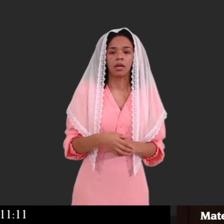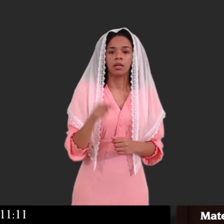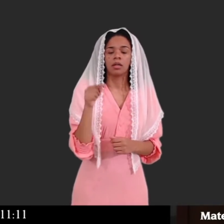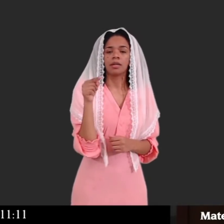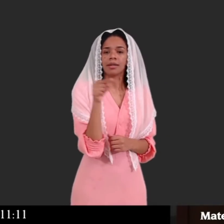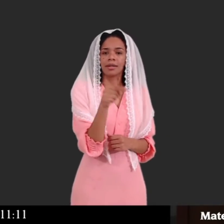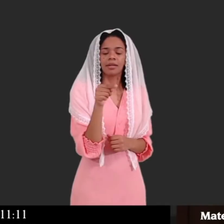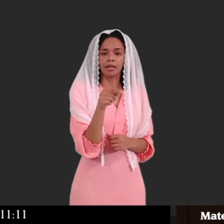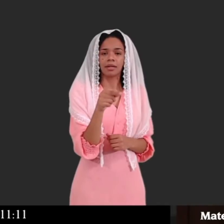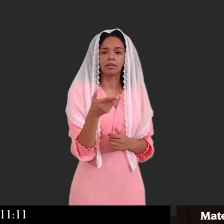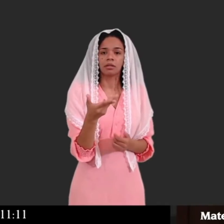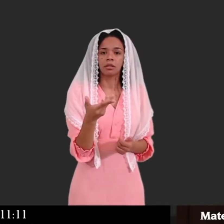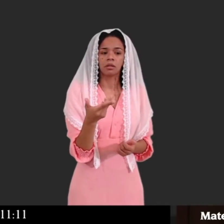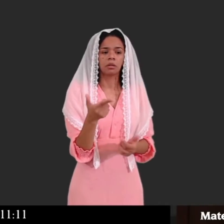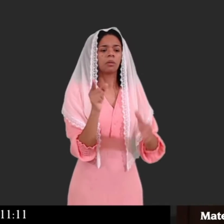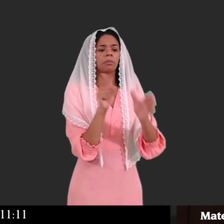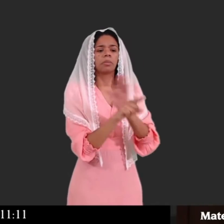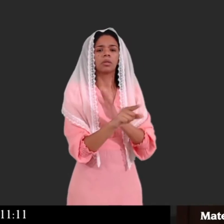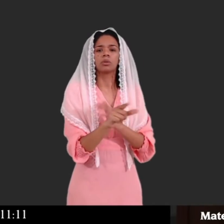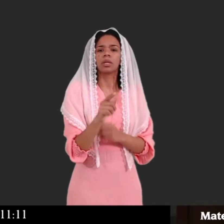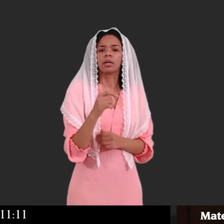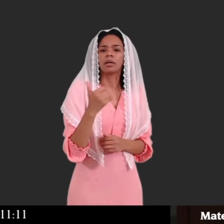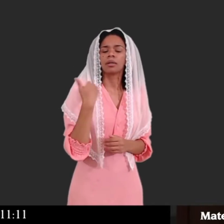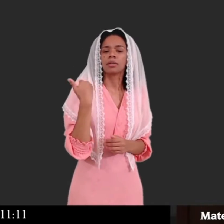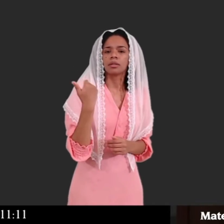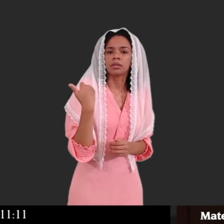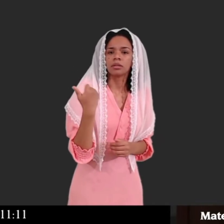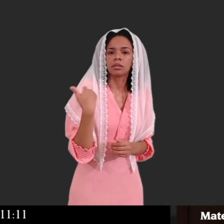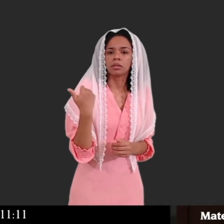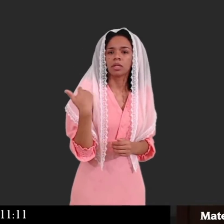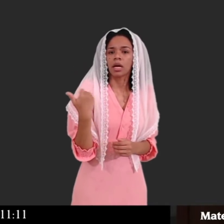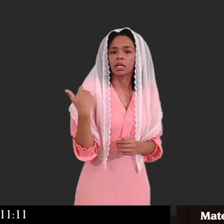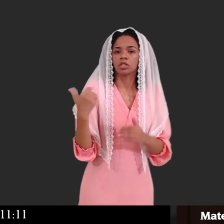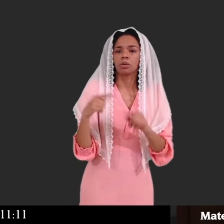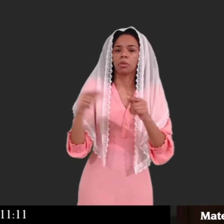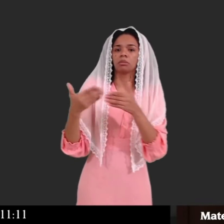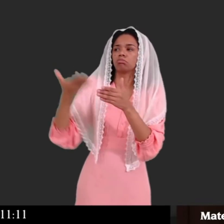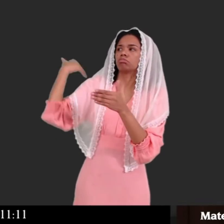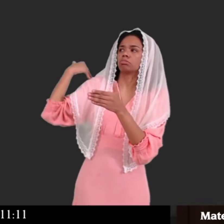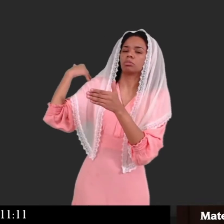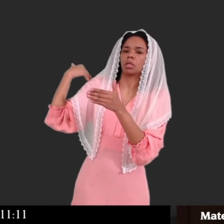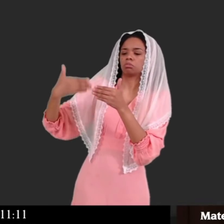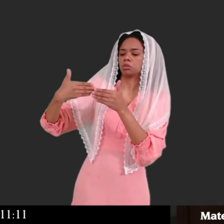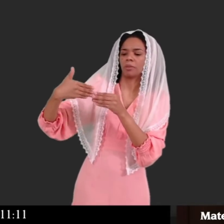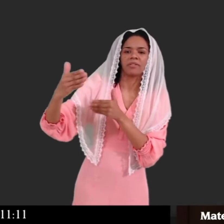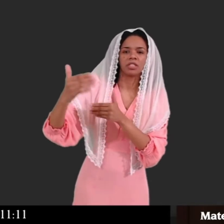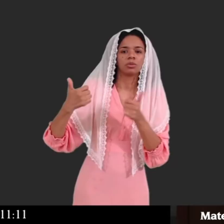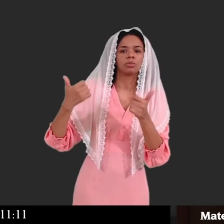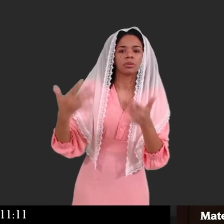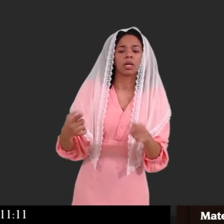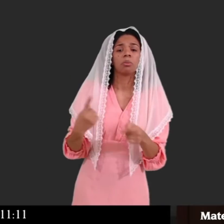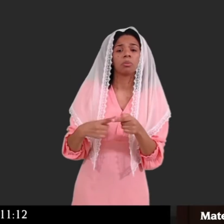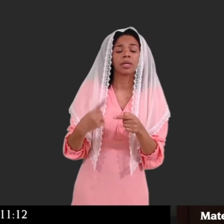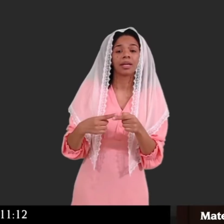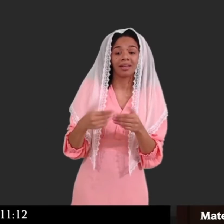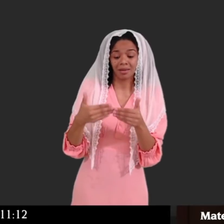olha, quando você pergunta quanto dinheiro eu tenho no bolso, eu posso contar só o que sobrou, o que eu gastei, eu não posso contar. Eu tenho pouco tempo